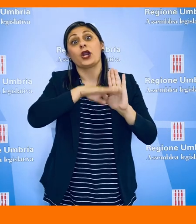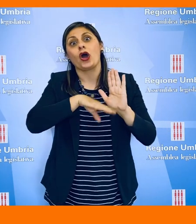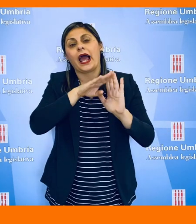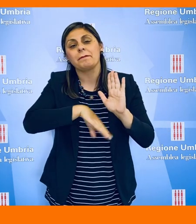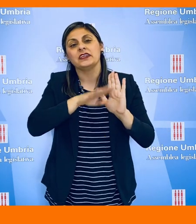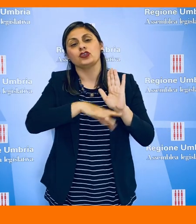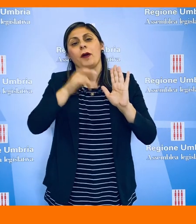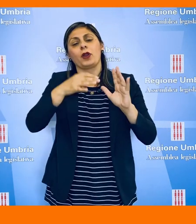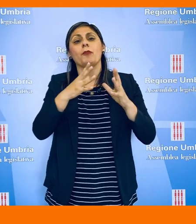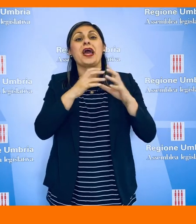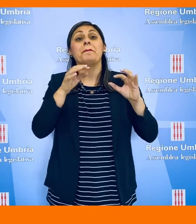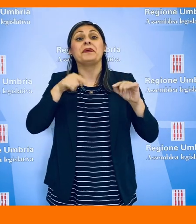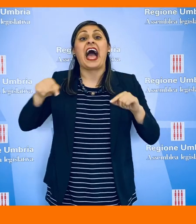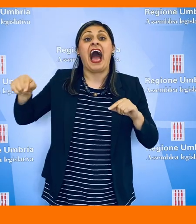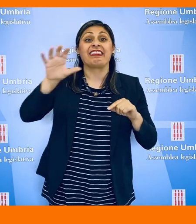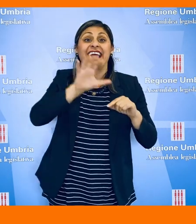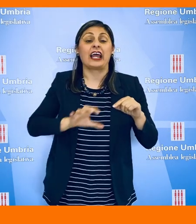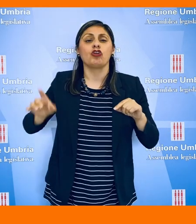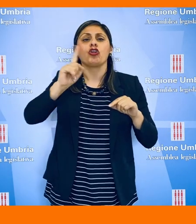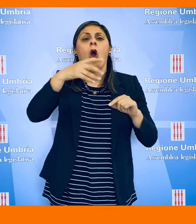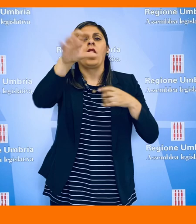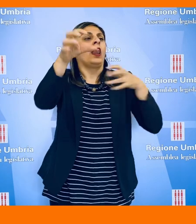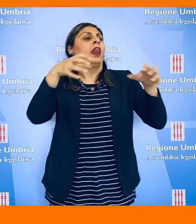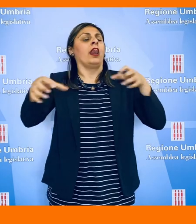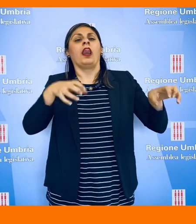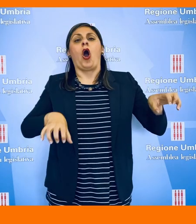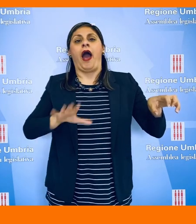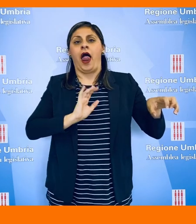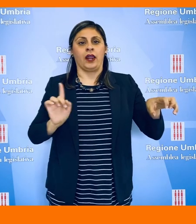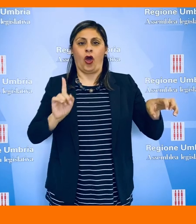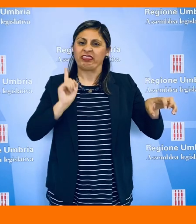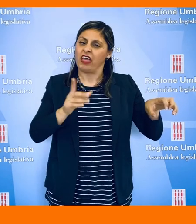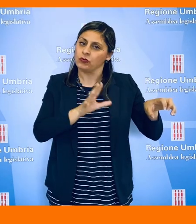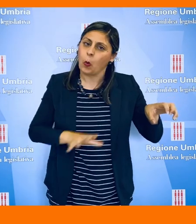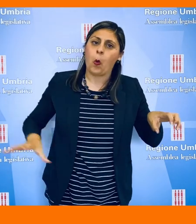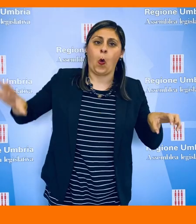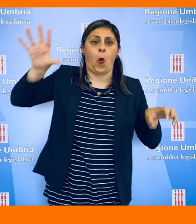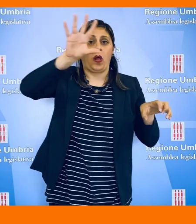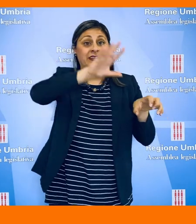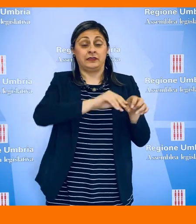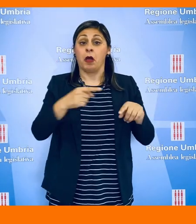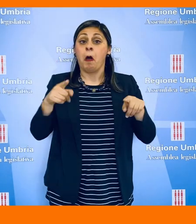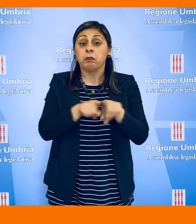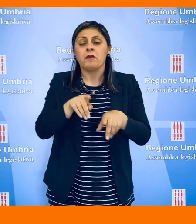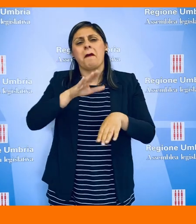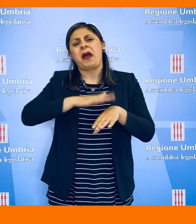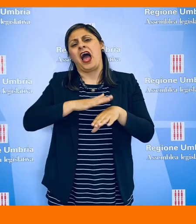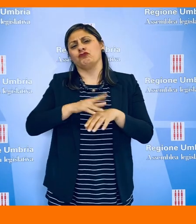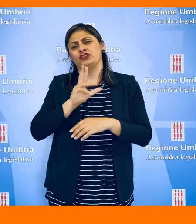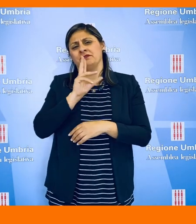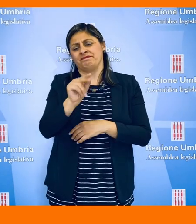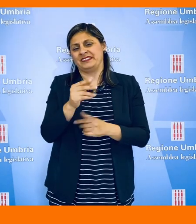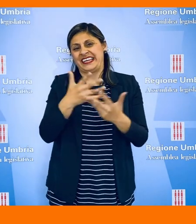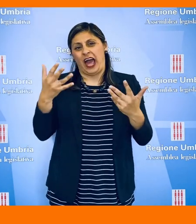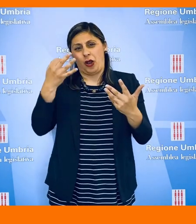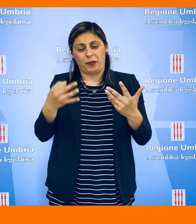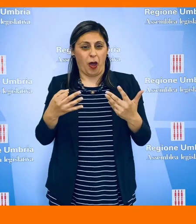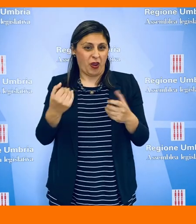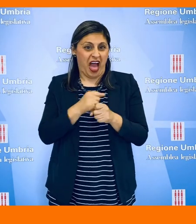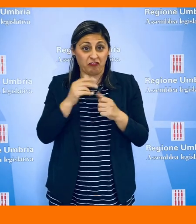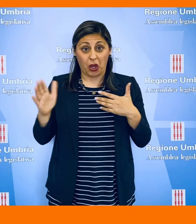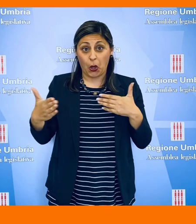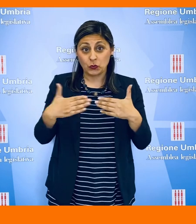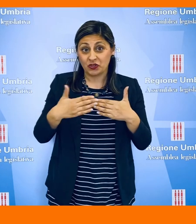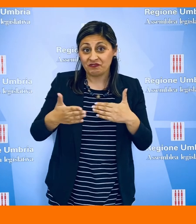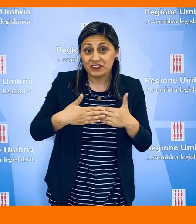programmazione dell'impiantistica a livello regionale e non territoriale e localistica. Come lo stesso Mancini ha tenuto a sottolineare in chiusura dei